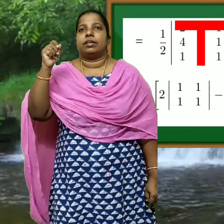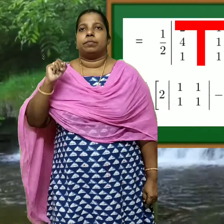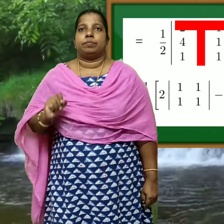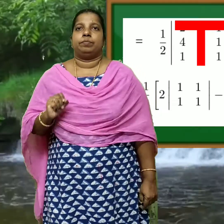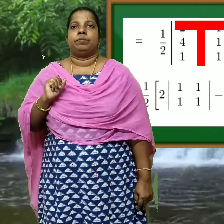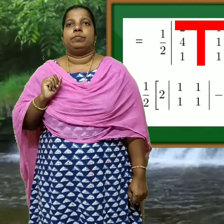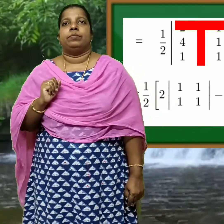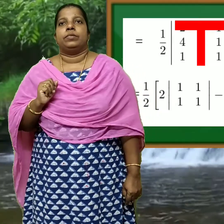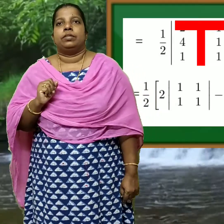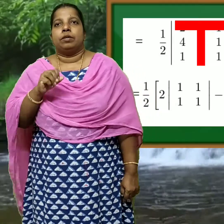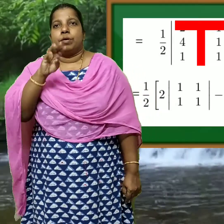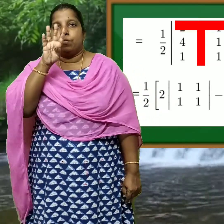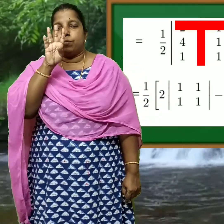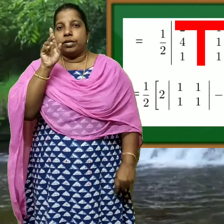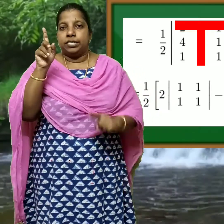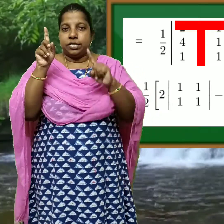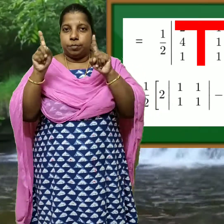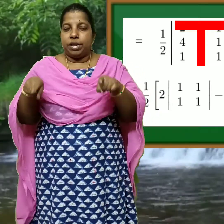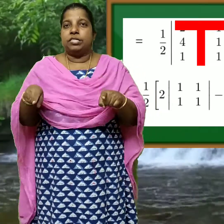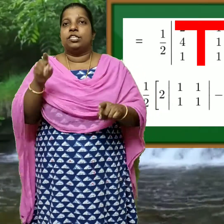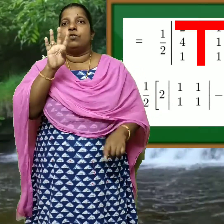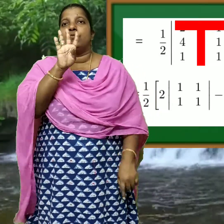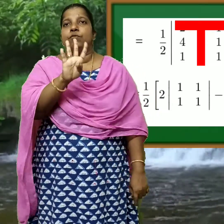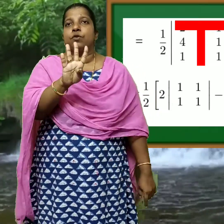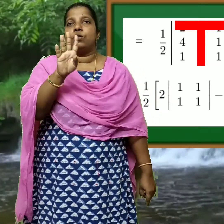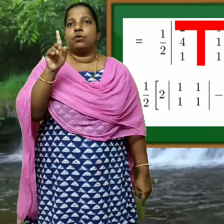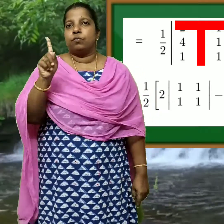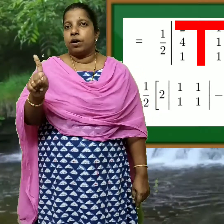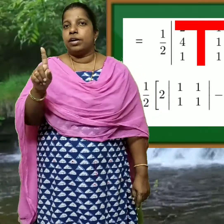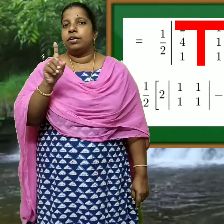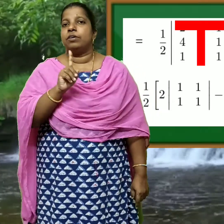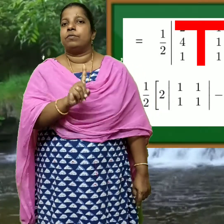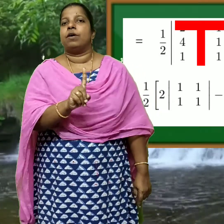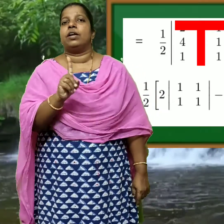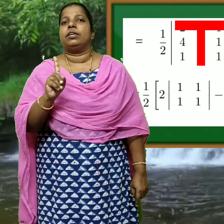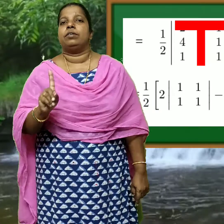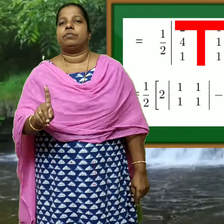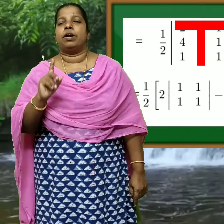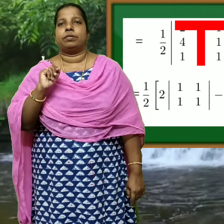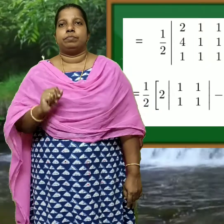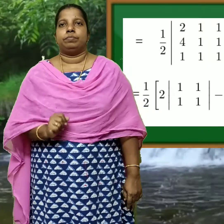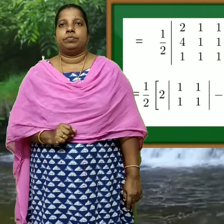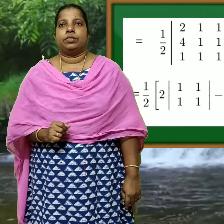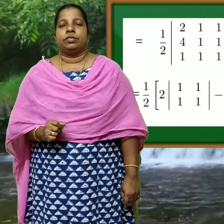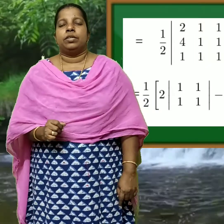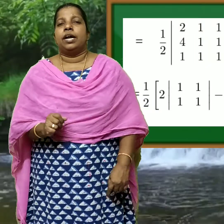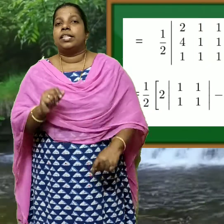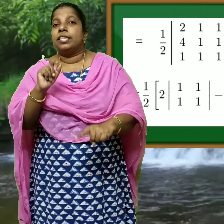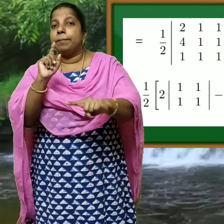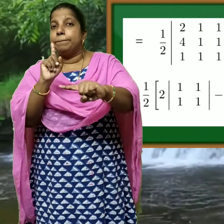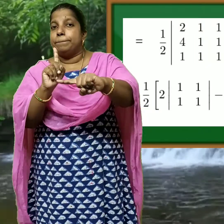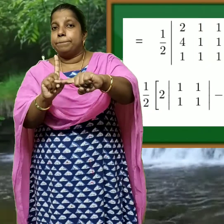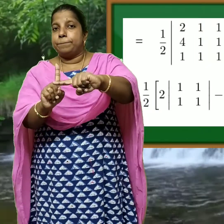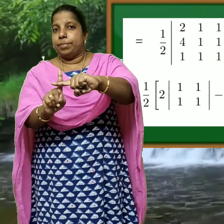ചെയ്യണം. ബാക്കിയുള്ളത് എഴുതണം. ഡിറ്റർമിനൻറ്റ് 4, 1, 1, 1. അടുത്ത്